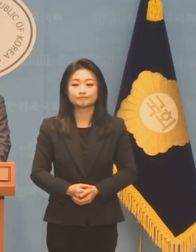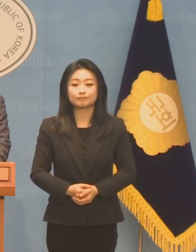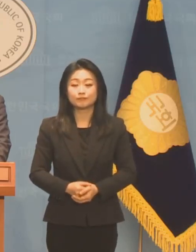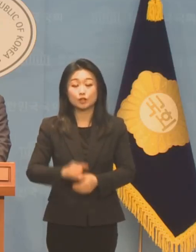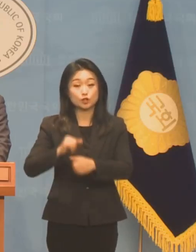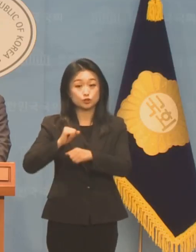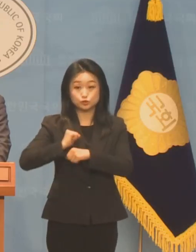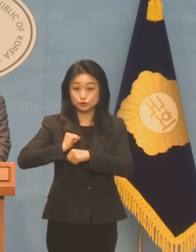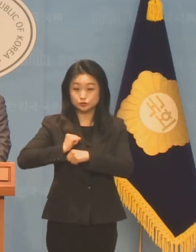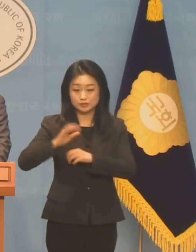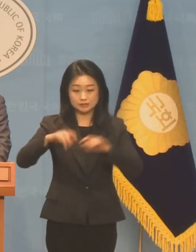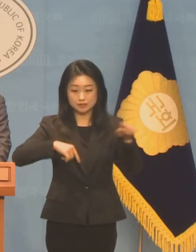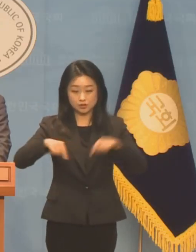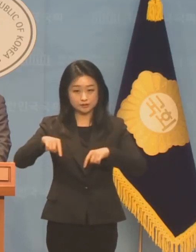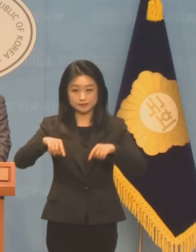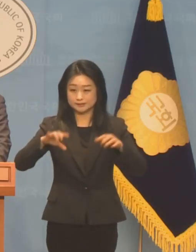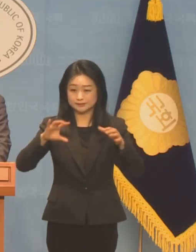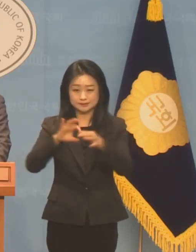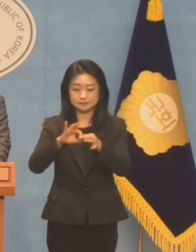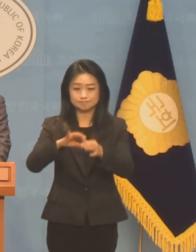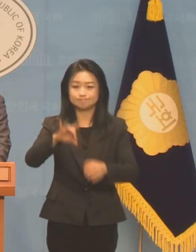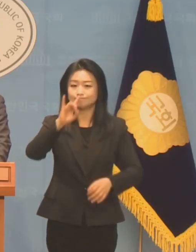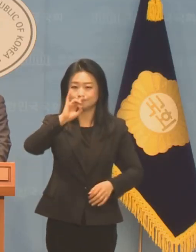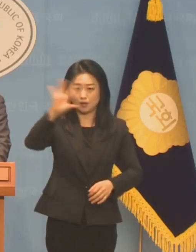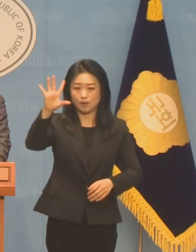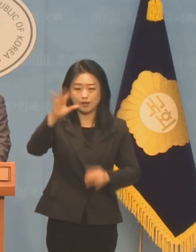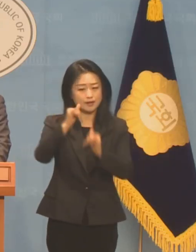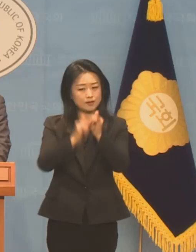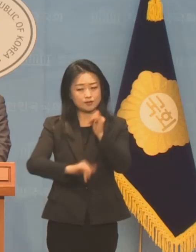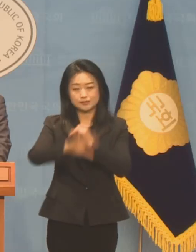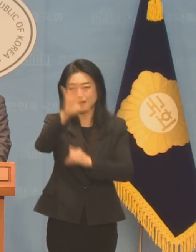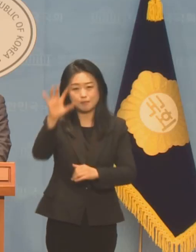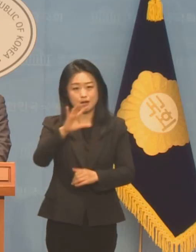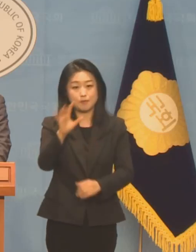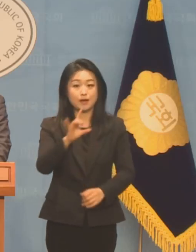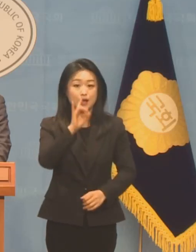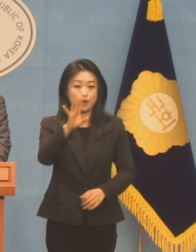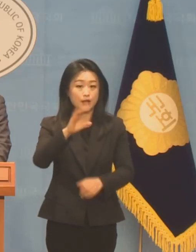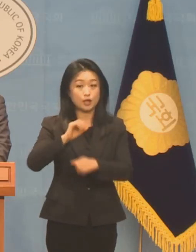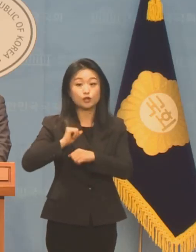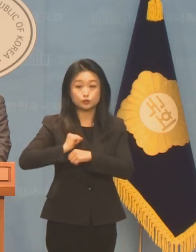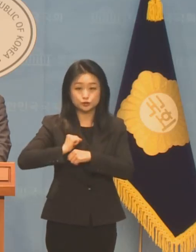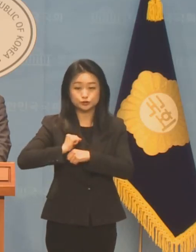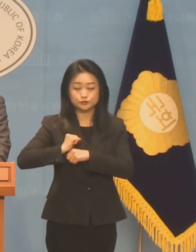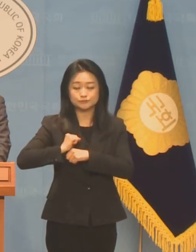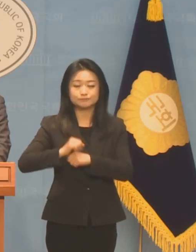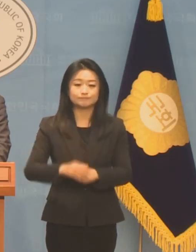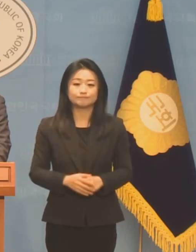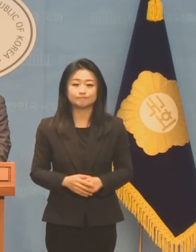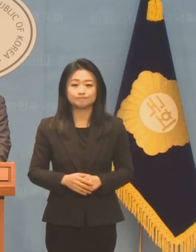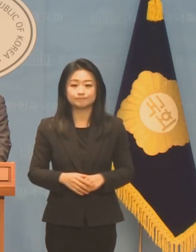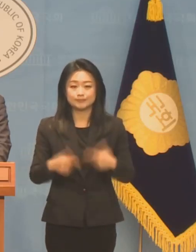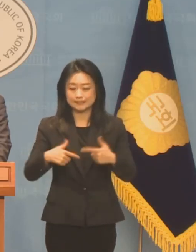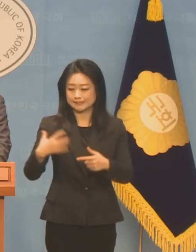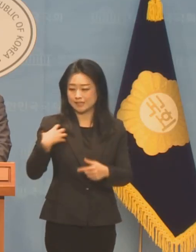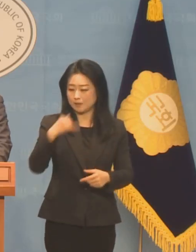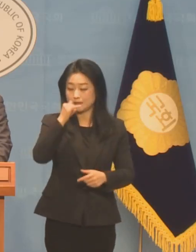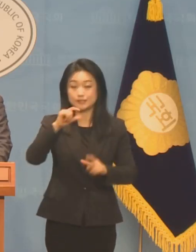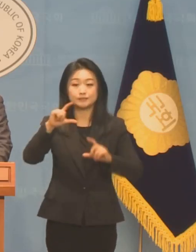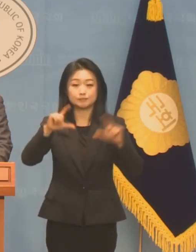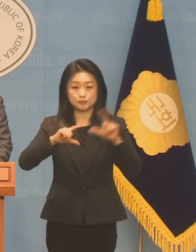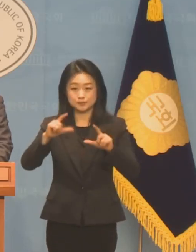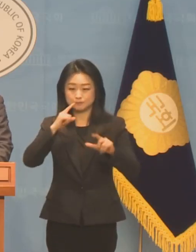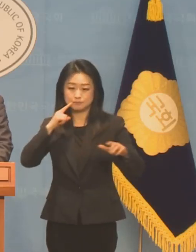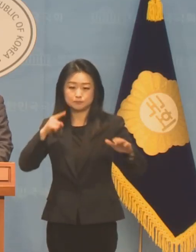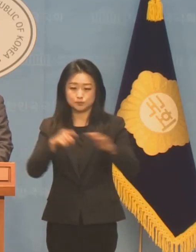군이 정치에 개입하는 오욕의 역사가 재발하지 않도록 군 당국에 즉각적이고도 책임 있는